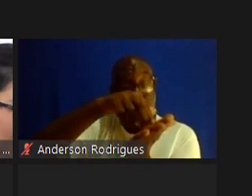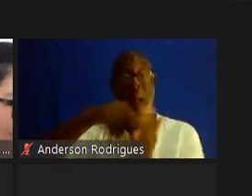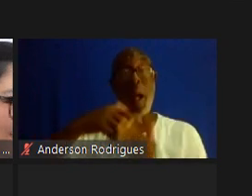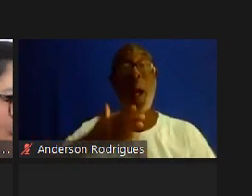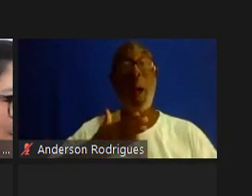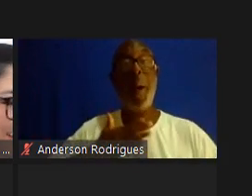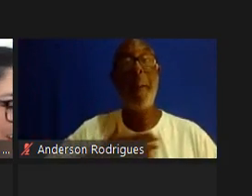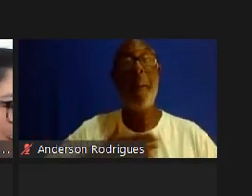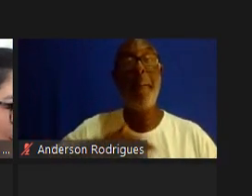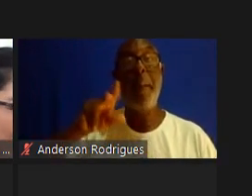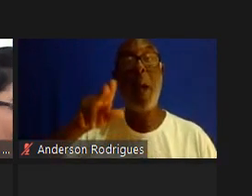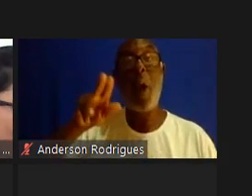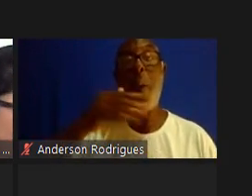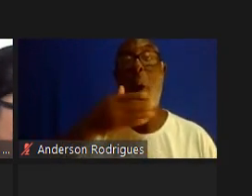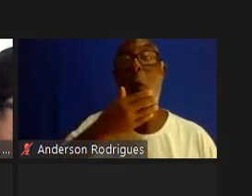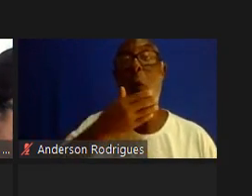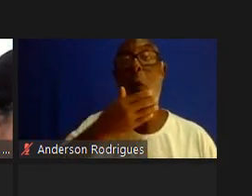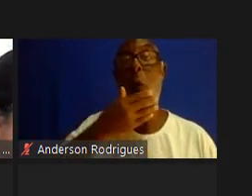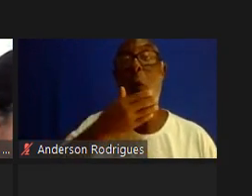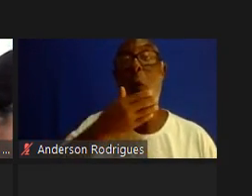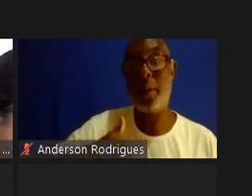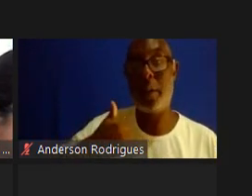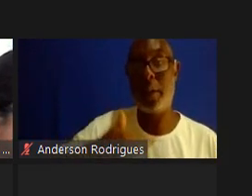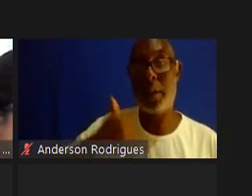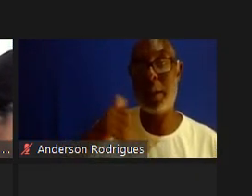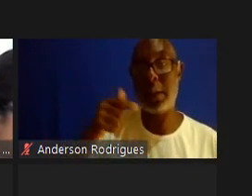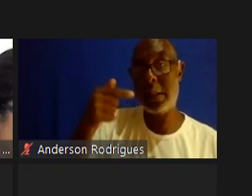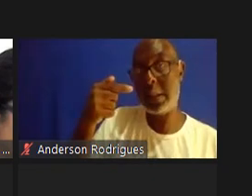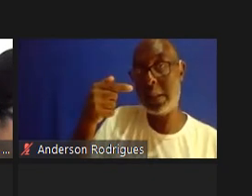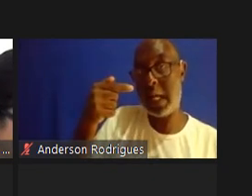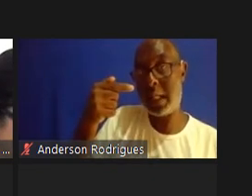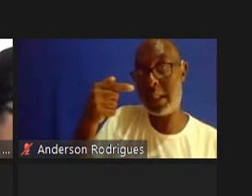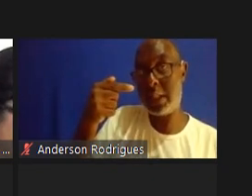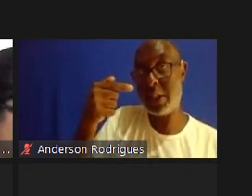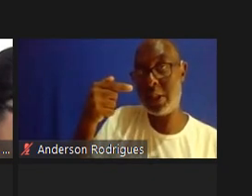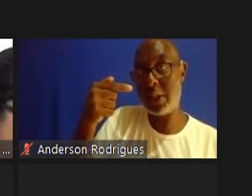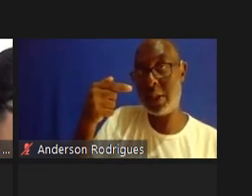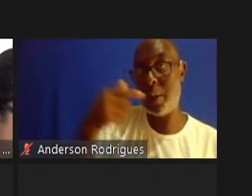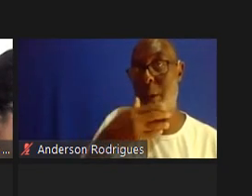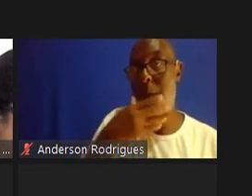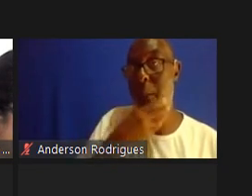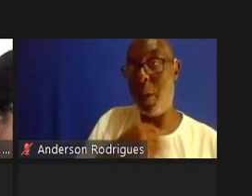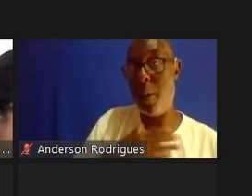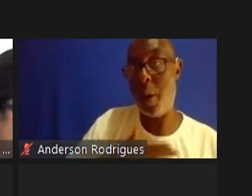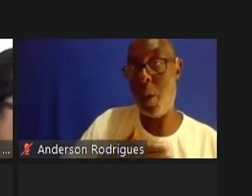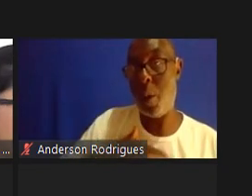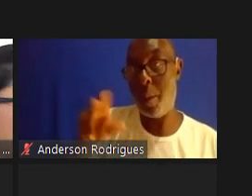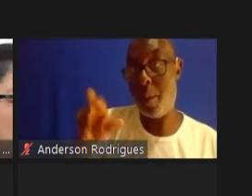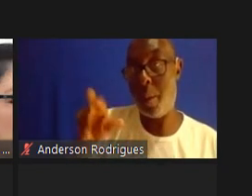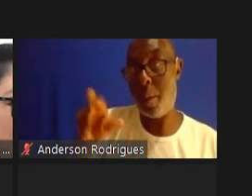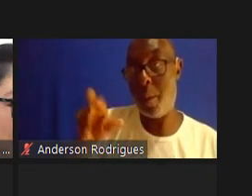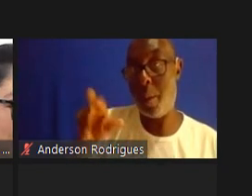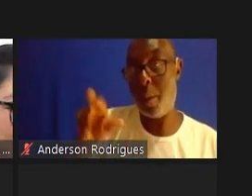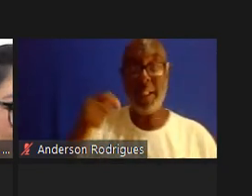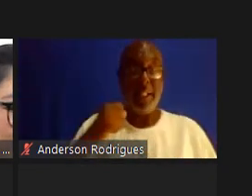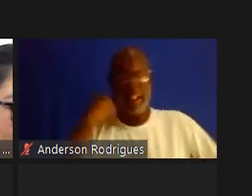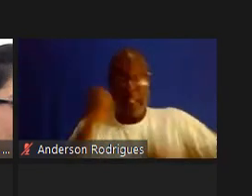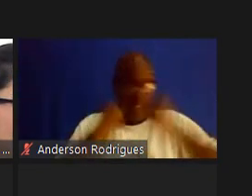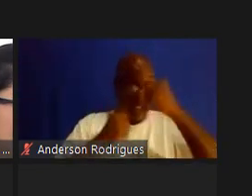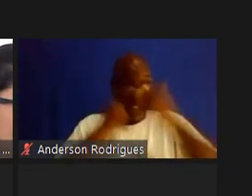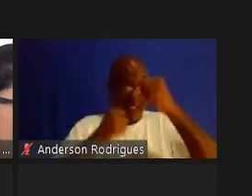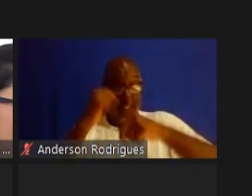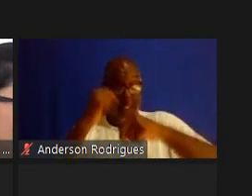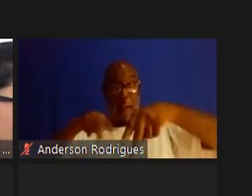naquela fase, aprendendo a andar, né? E aí o meu irmão, ele já tinha 7 anos naquela